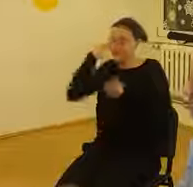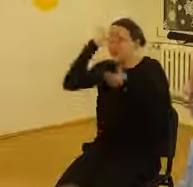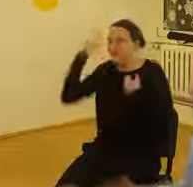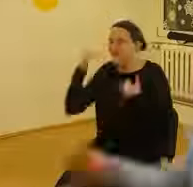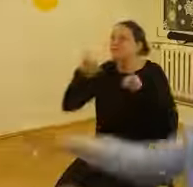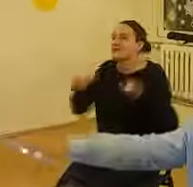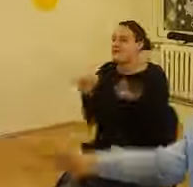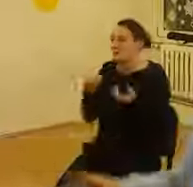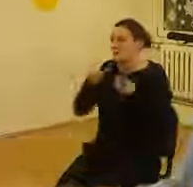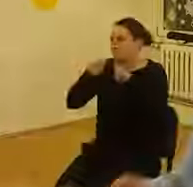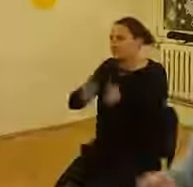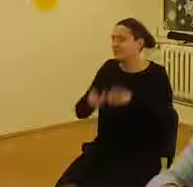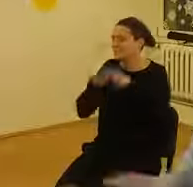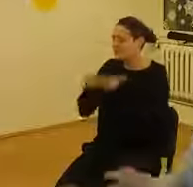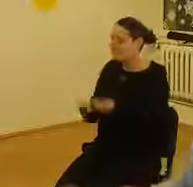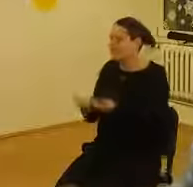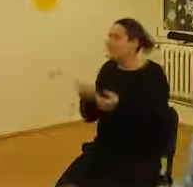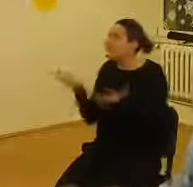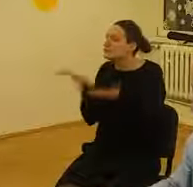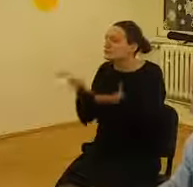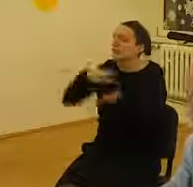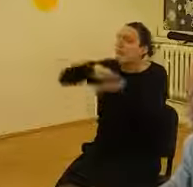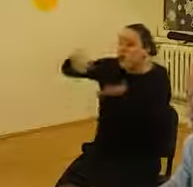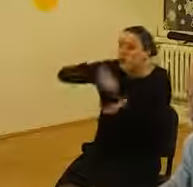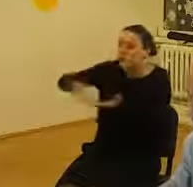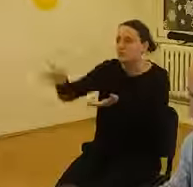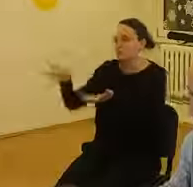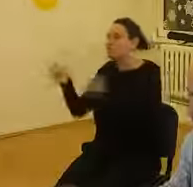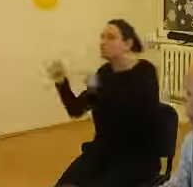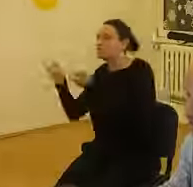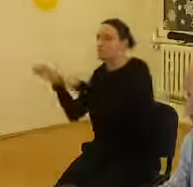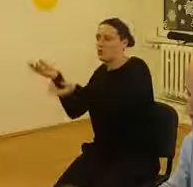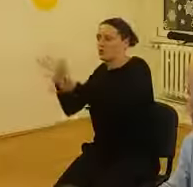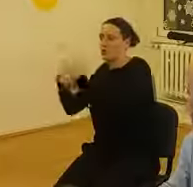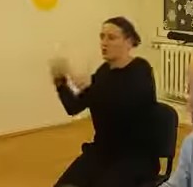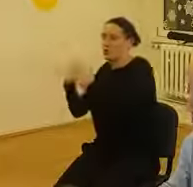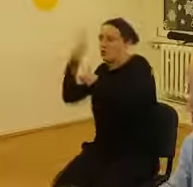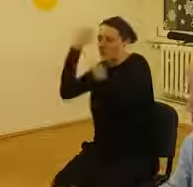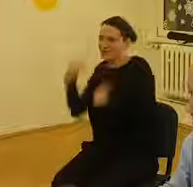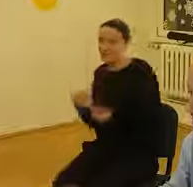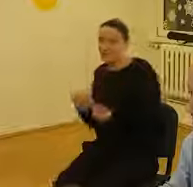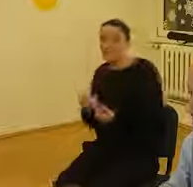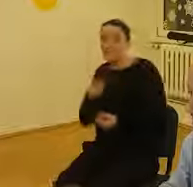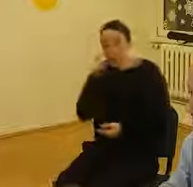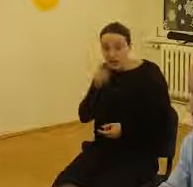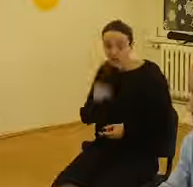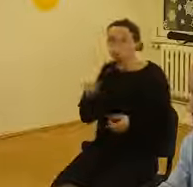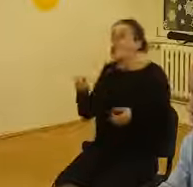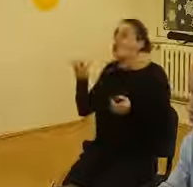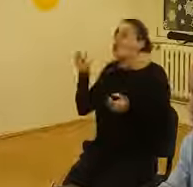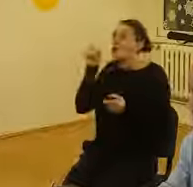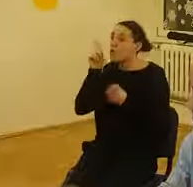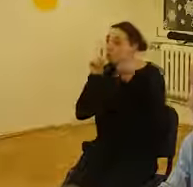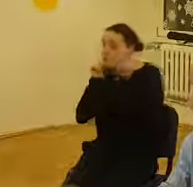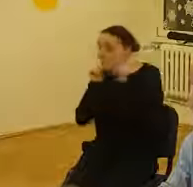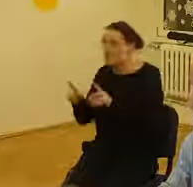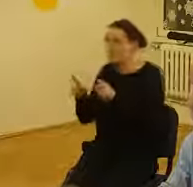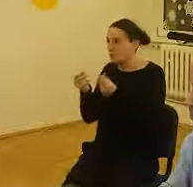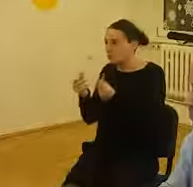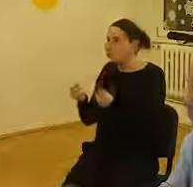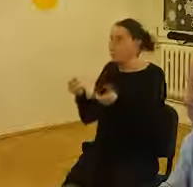czym to wróciły, czy w tym kawałku chodnika, czy w innym i tak dalej. Natomiast tu są realne pieniądze, które Rada Dzielnicy będzie mogła wydać